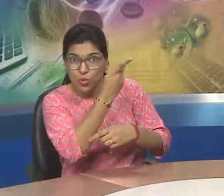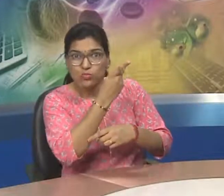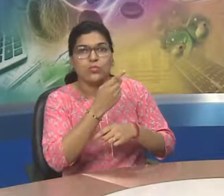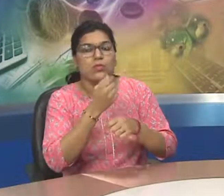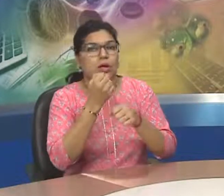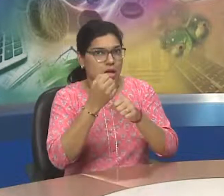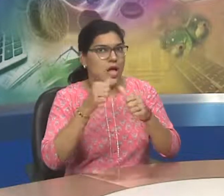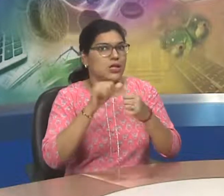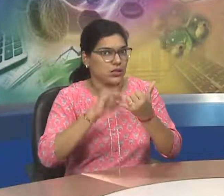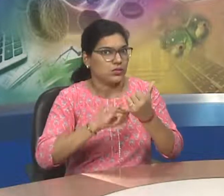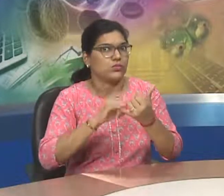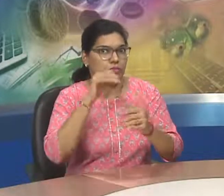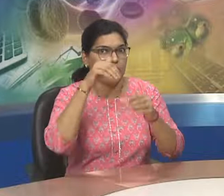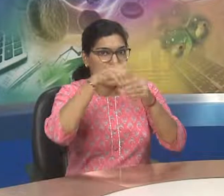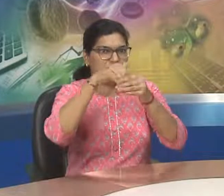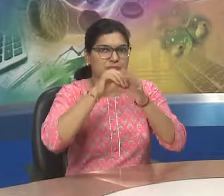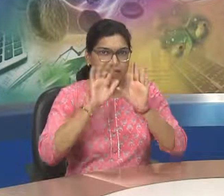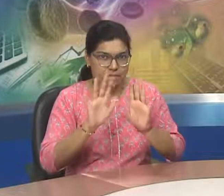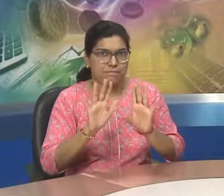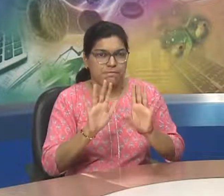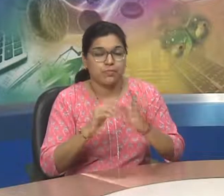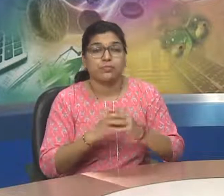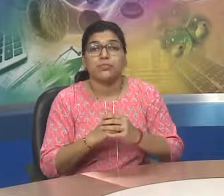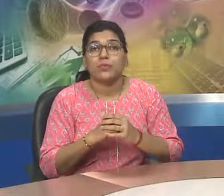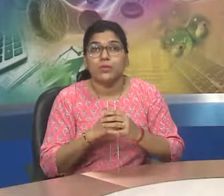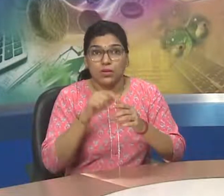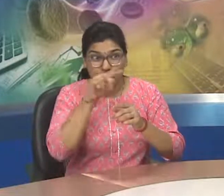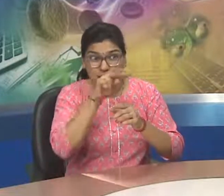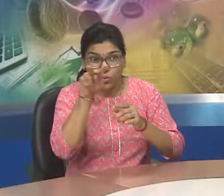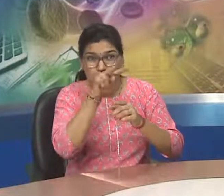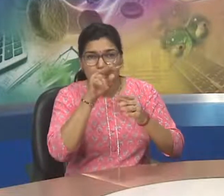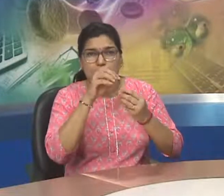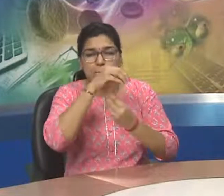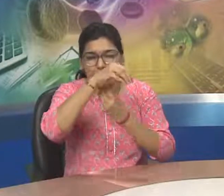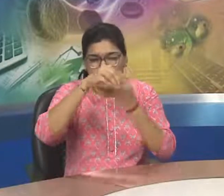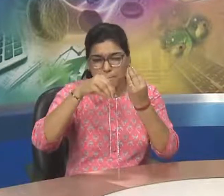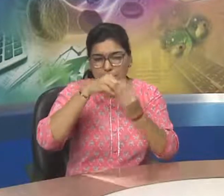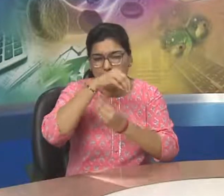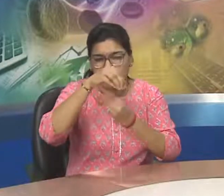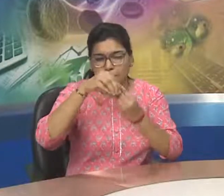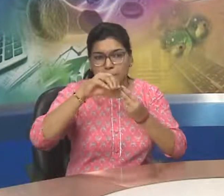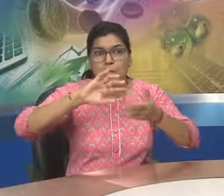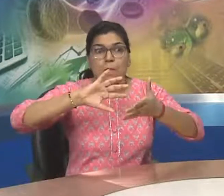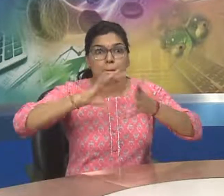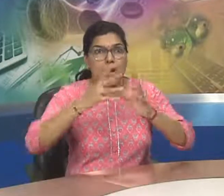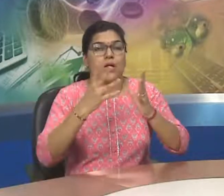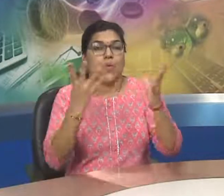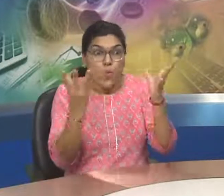ammonia gas and methane